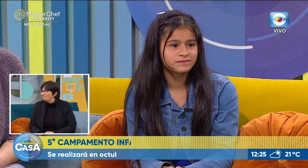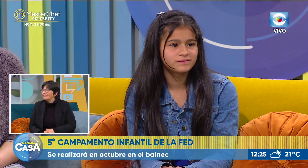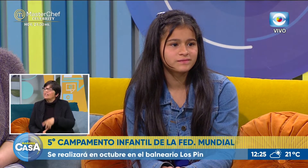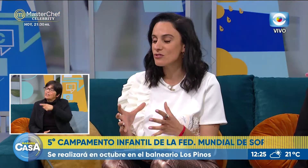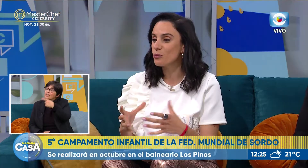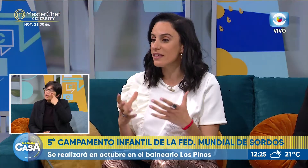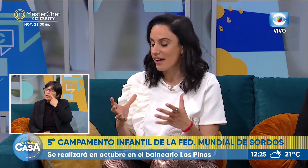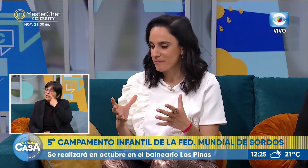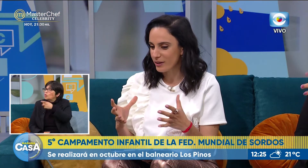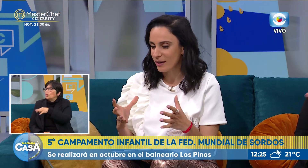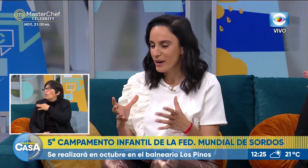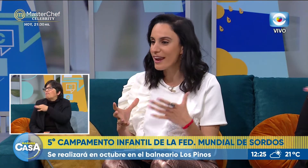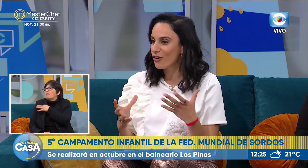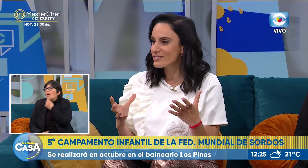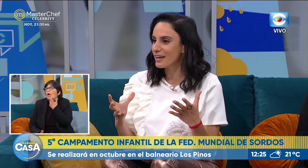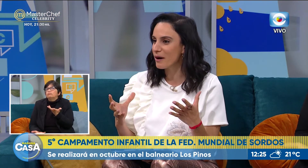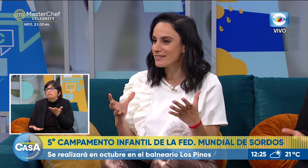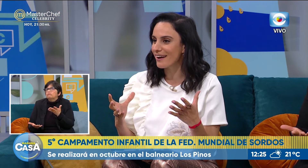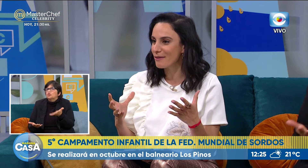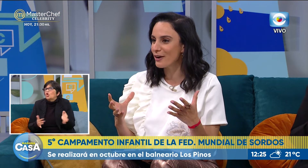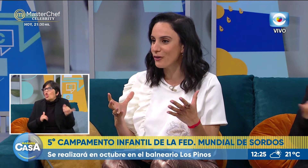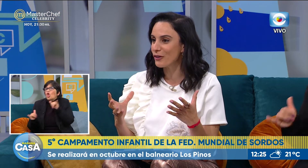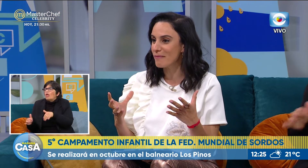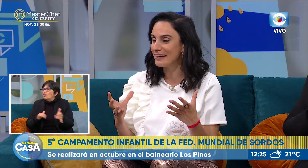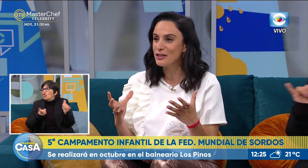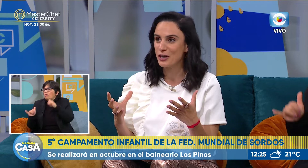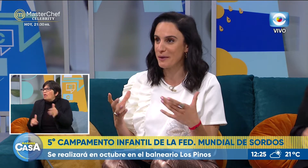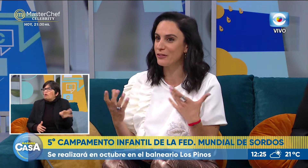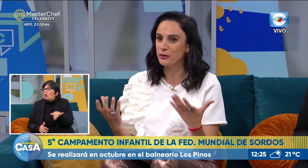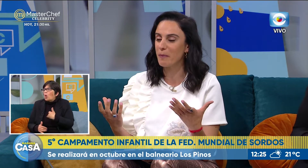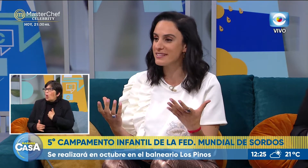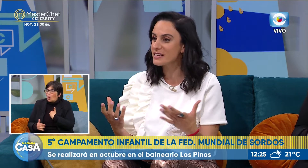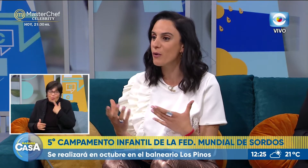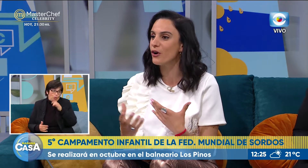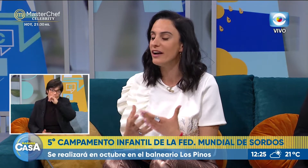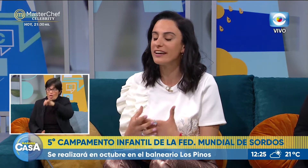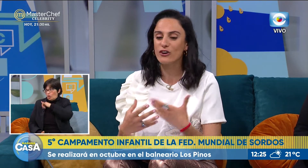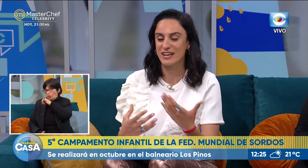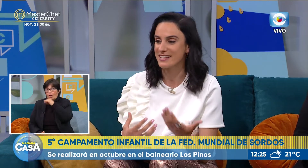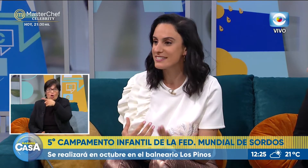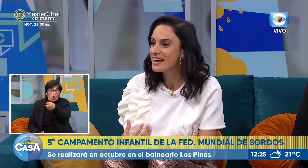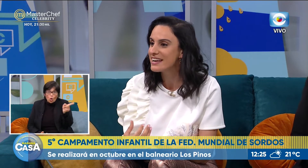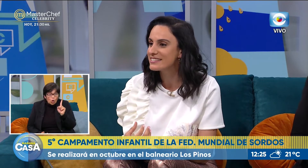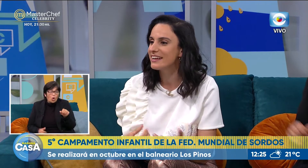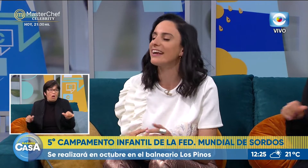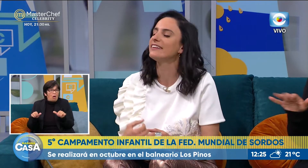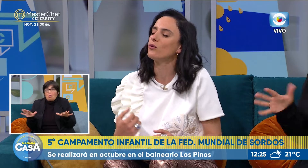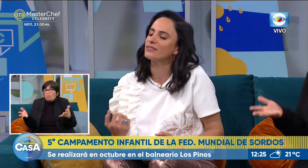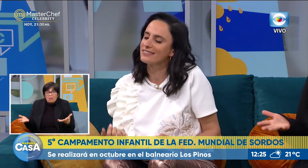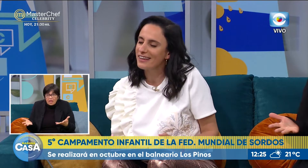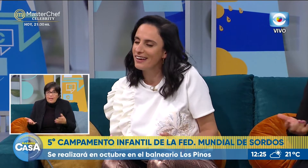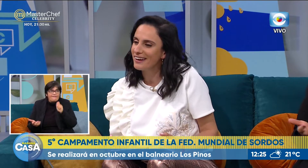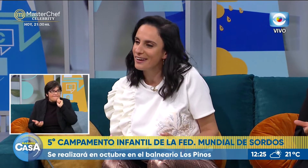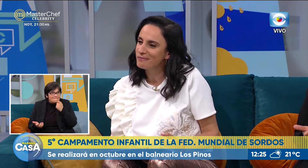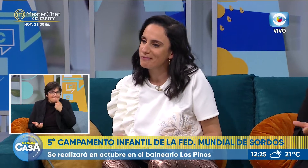¿Cómo es tu vida? Porque una de las cosas que vas a hablar con los demás niños que vengan de otros países es, bueno, qué cosas haces, qué te